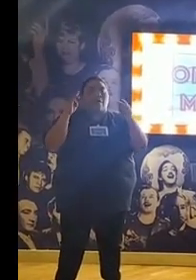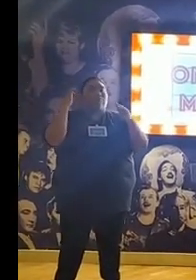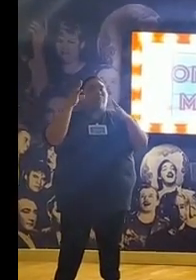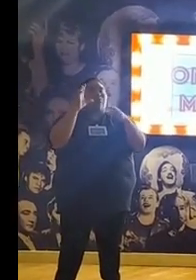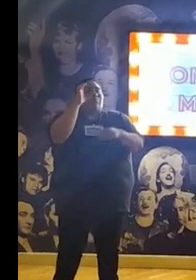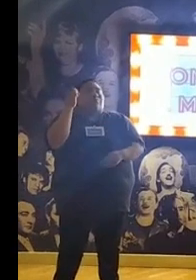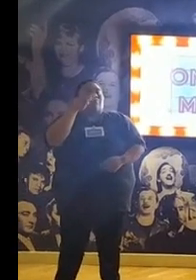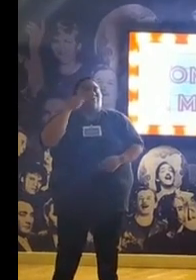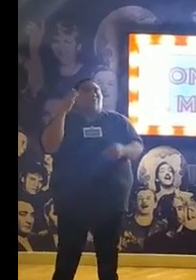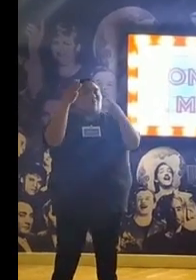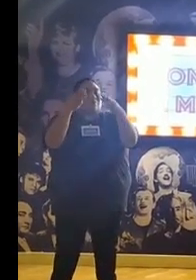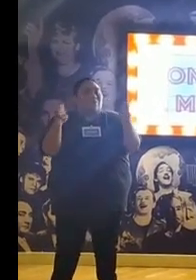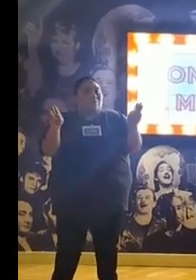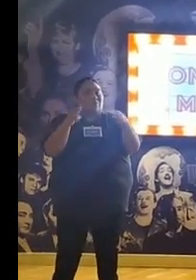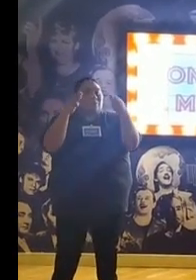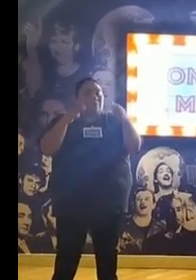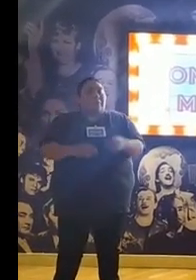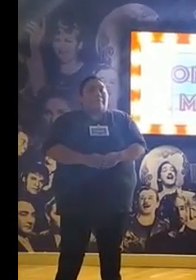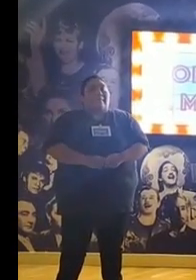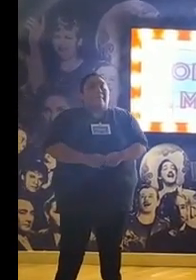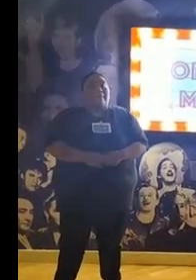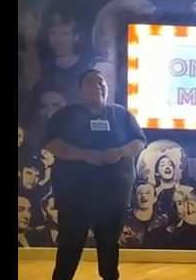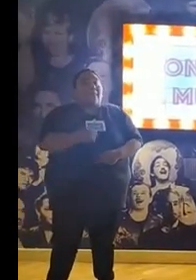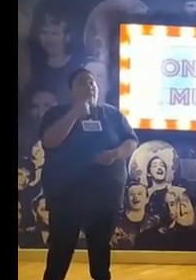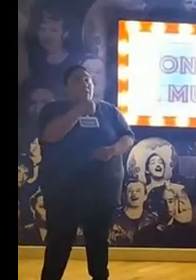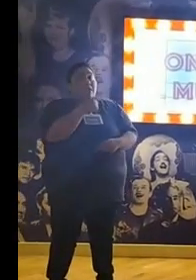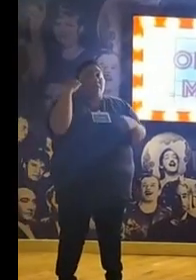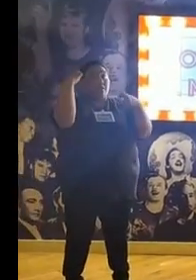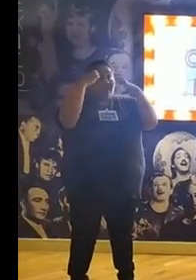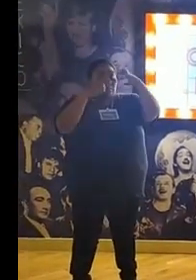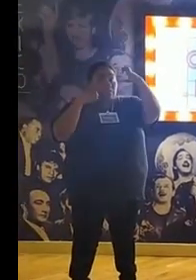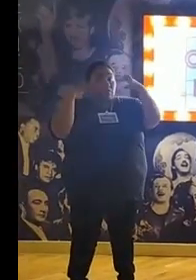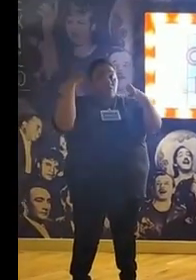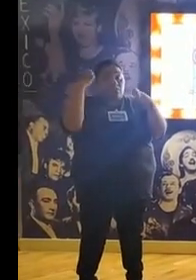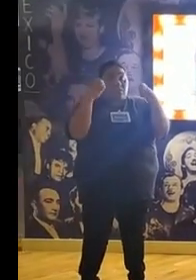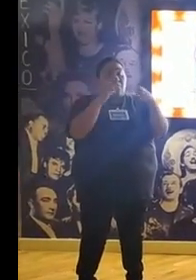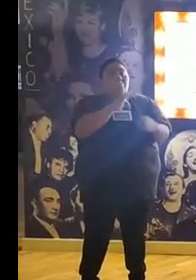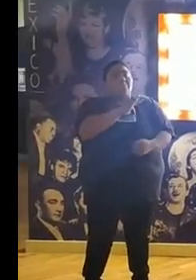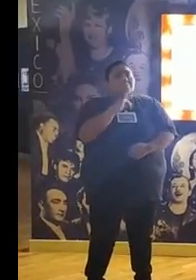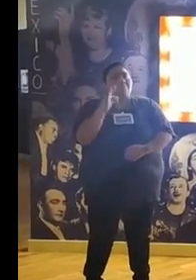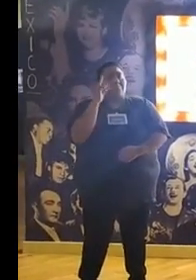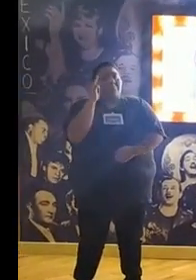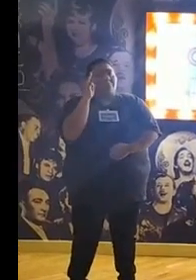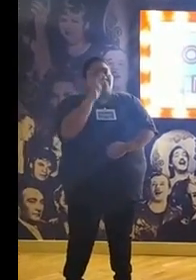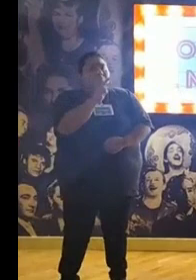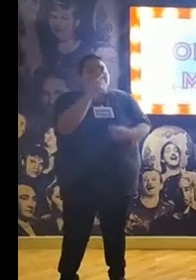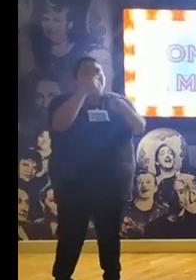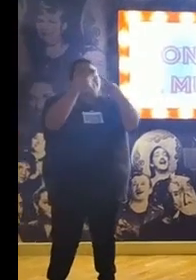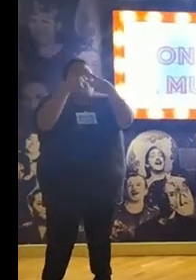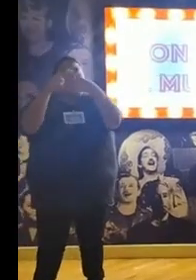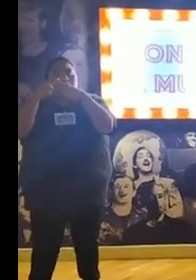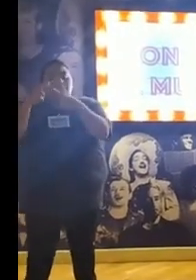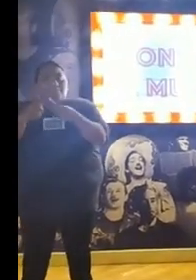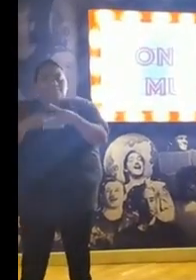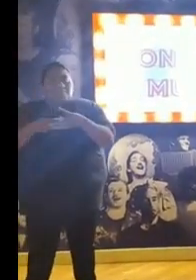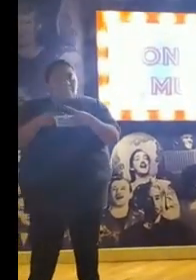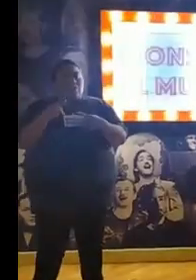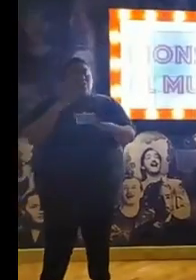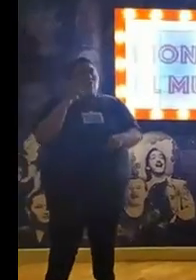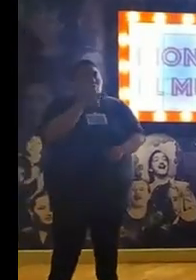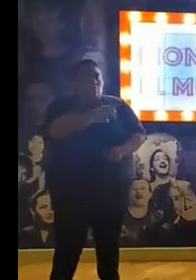musical. Eh, en esta exposición podremos ver cómo